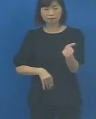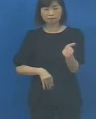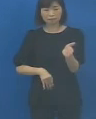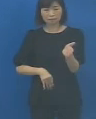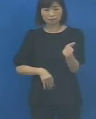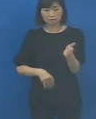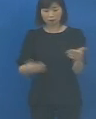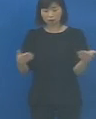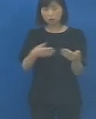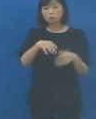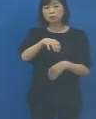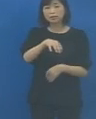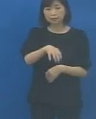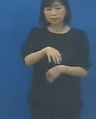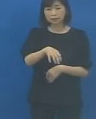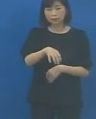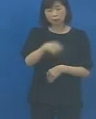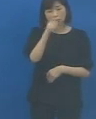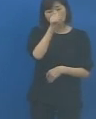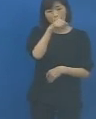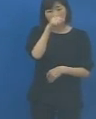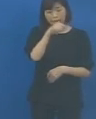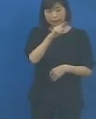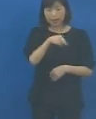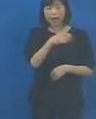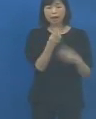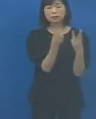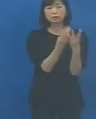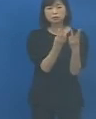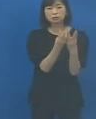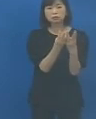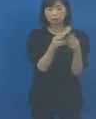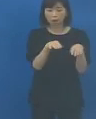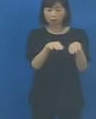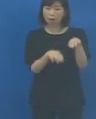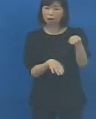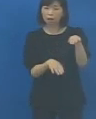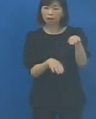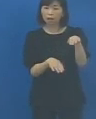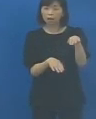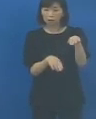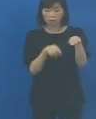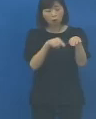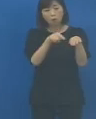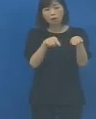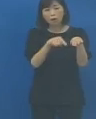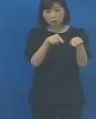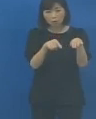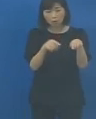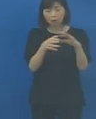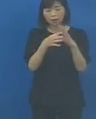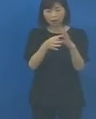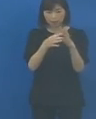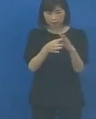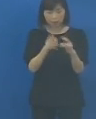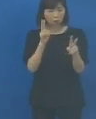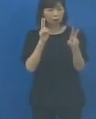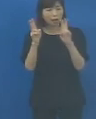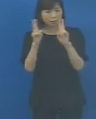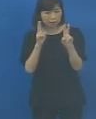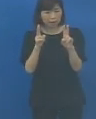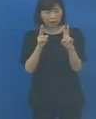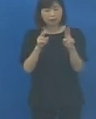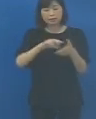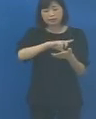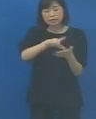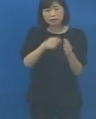職域の予定した人数との相差が出た場合にはその分を、関係の企業とか地域住民、など